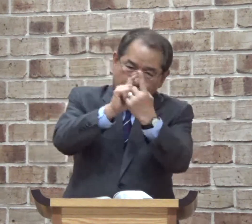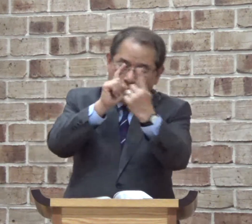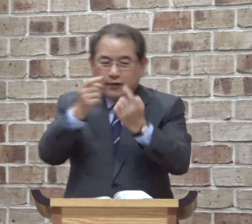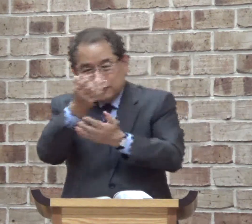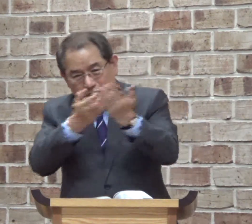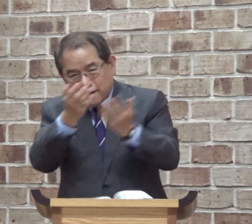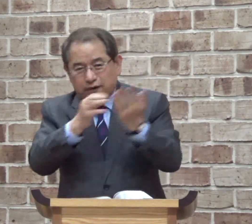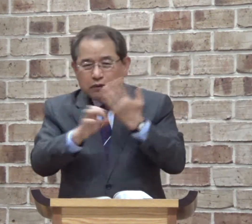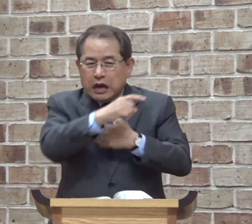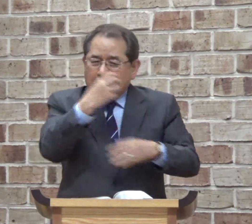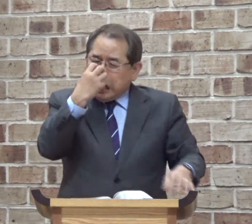교만하면 싫어합니다.